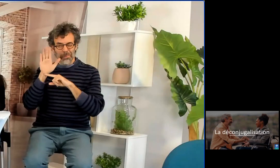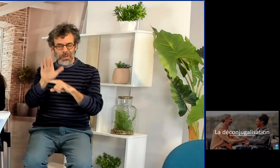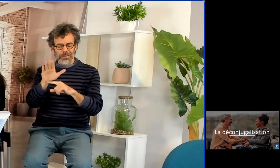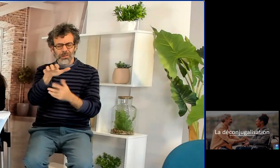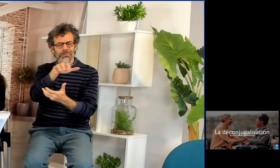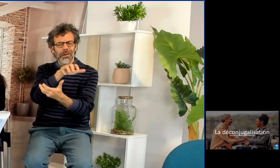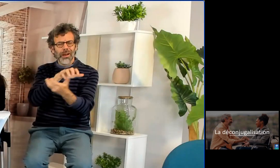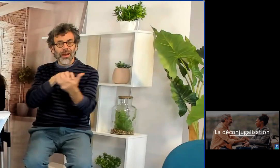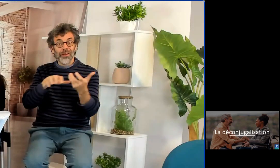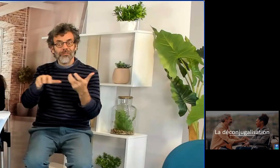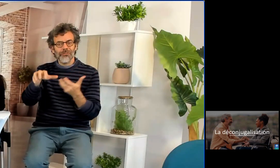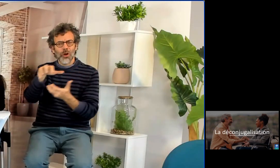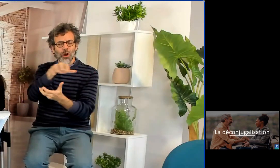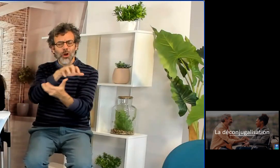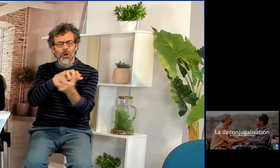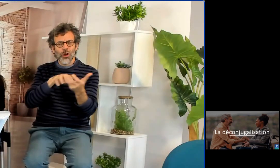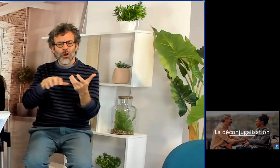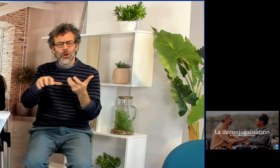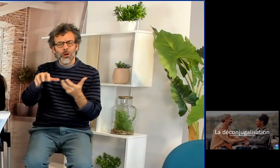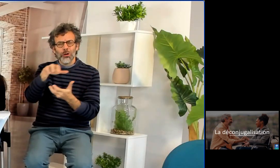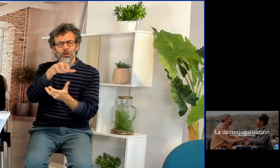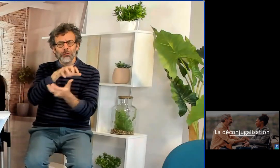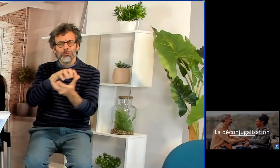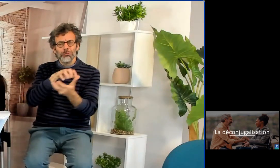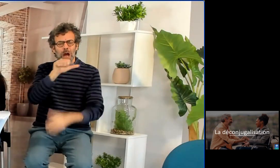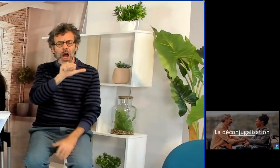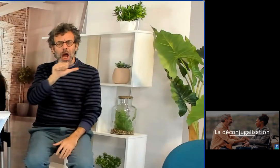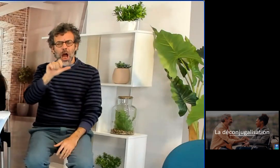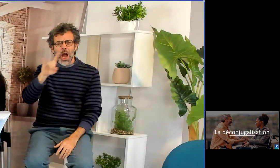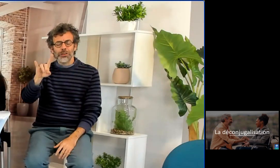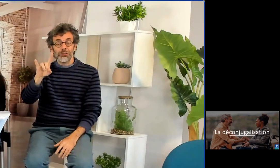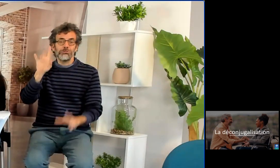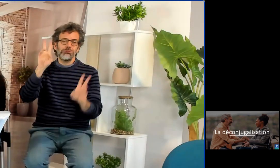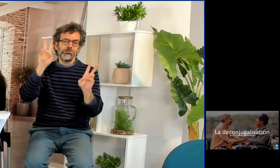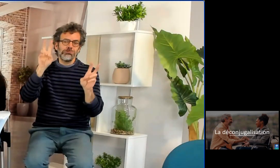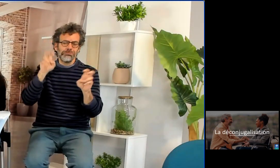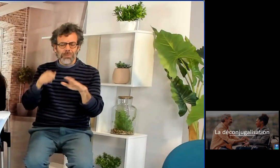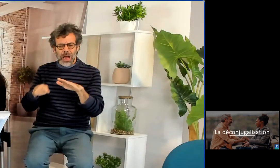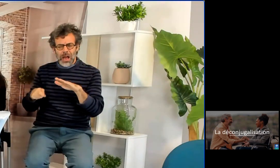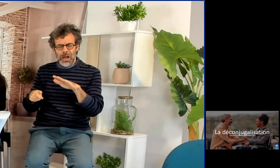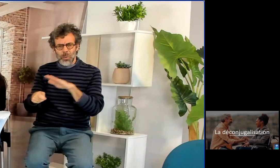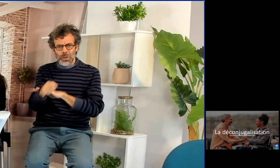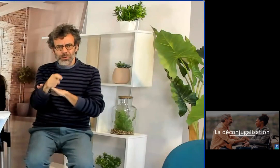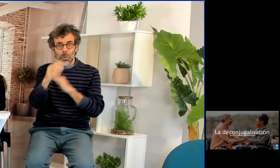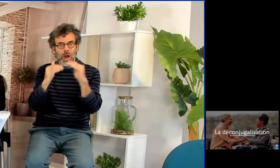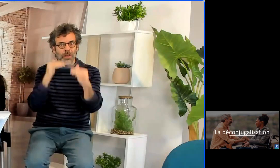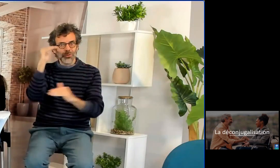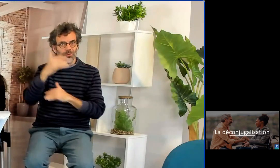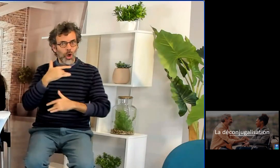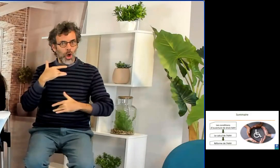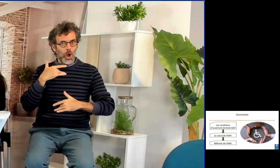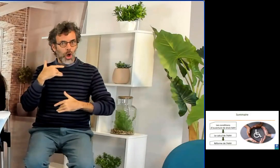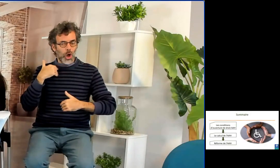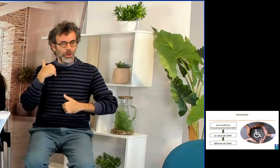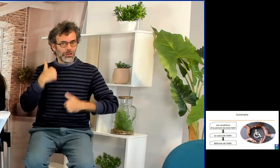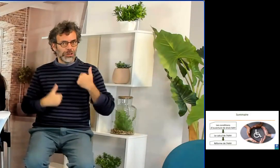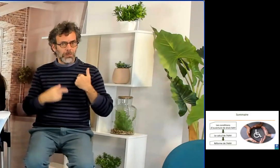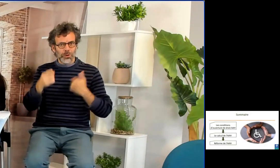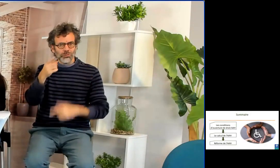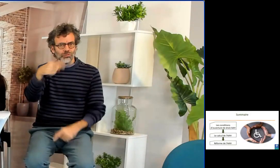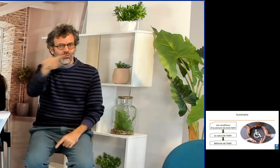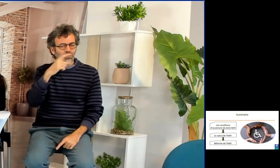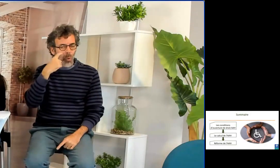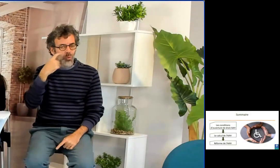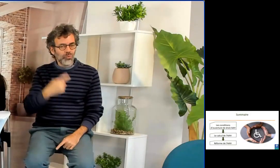fameuse réforme de l'AAH, dite allocation adulte handicapé, dont vous avez déjà entendu